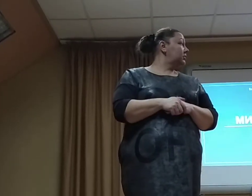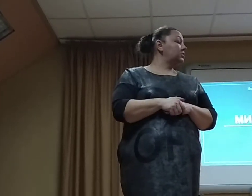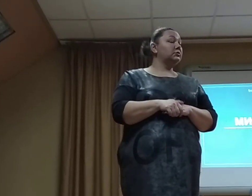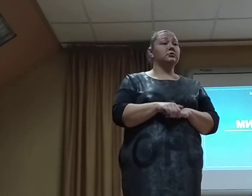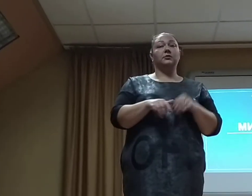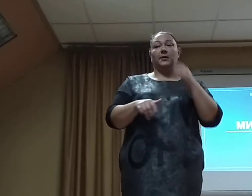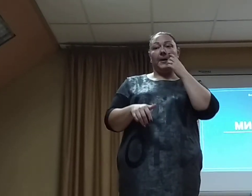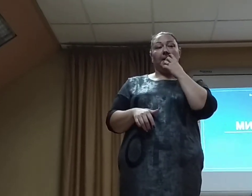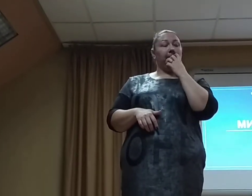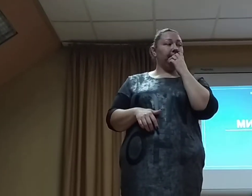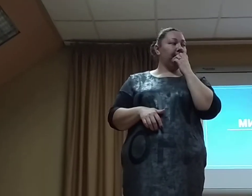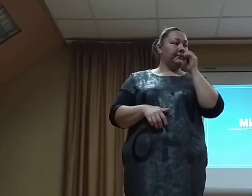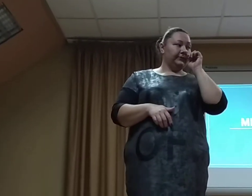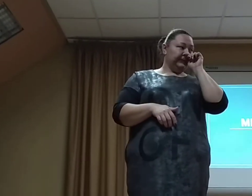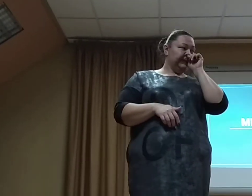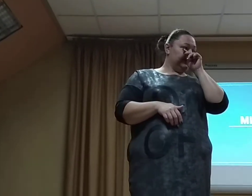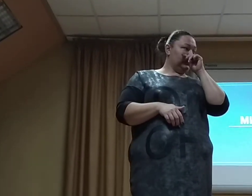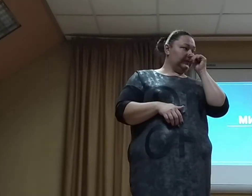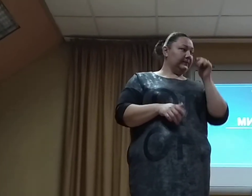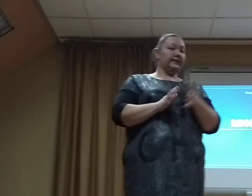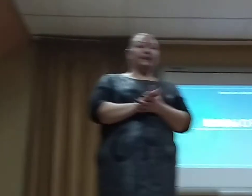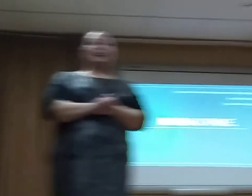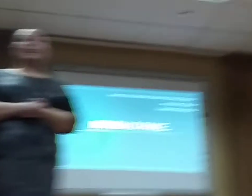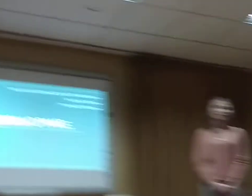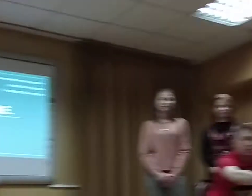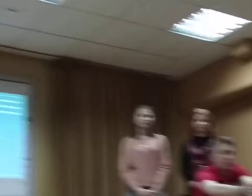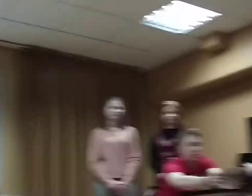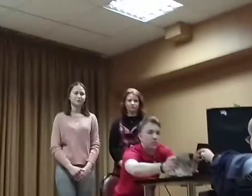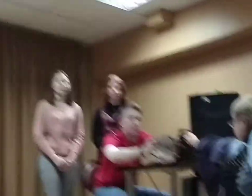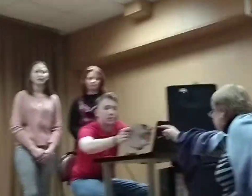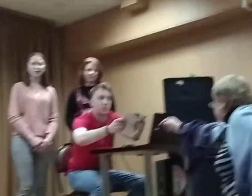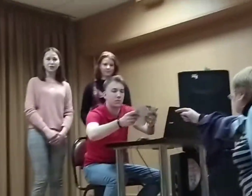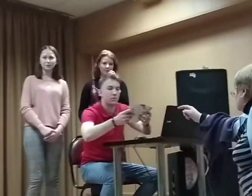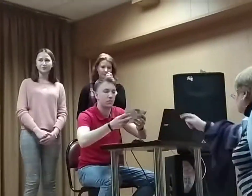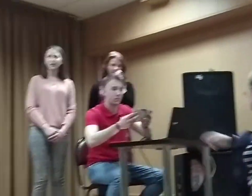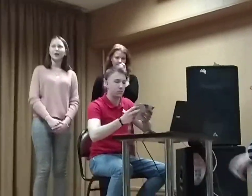Дальше.